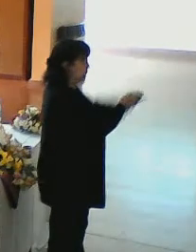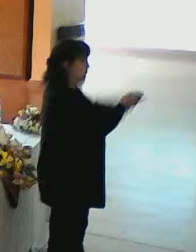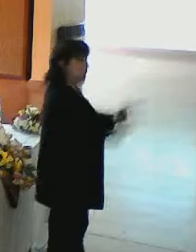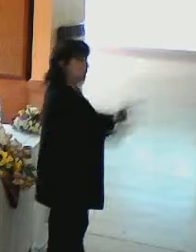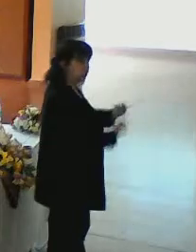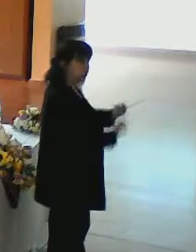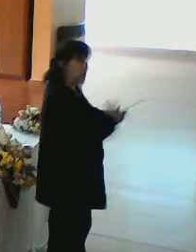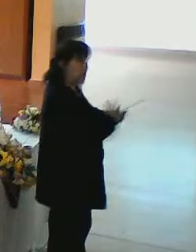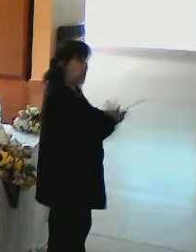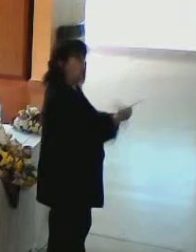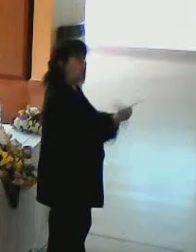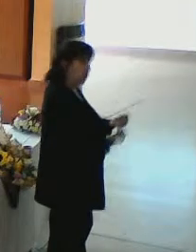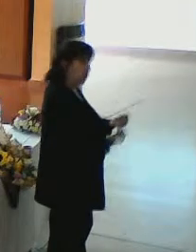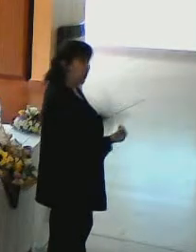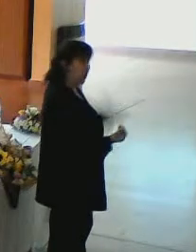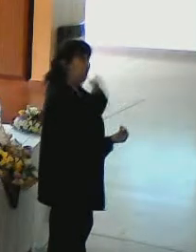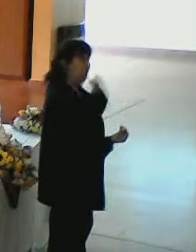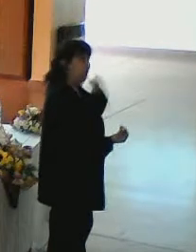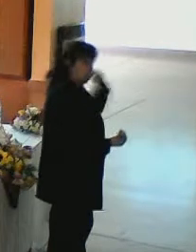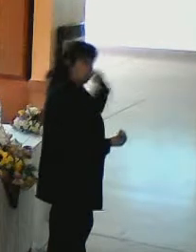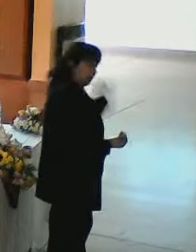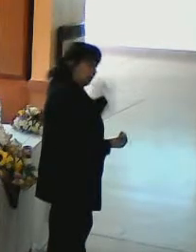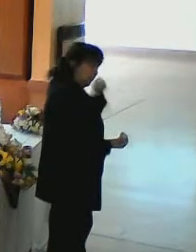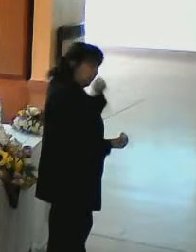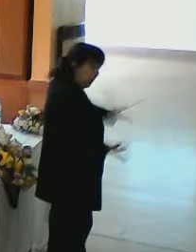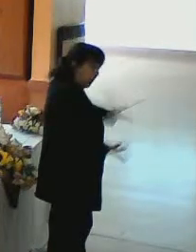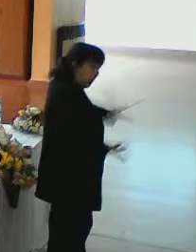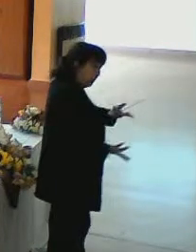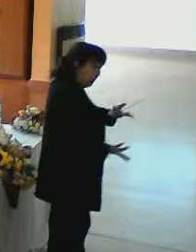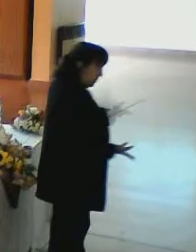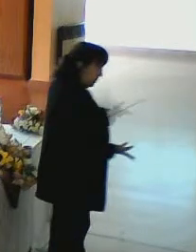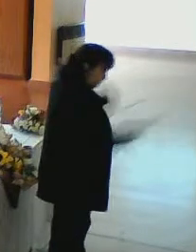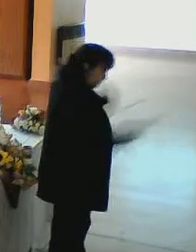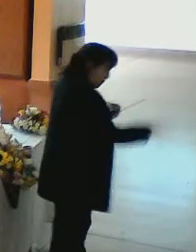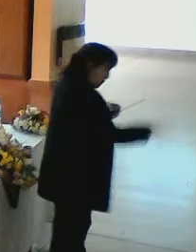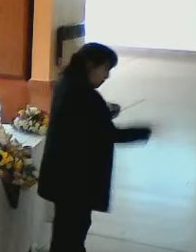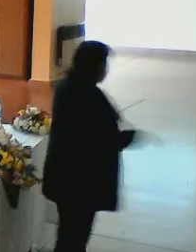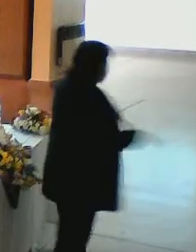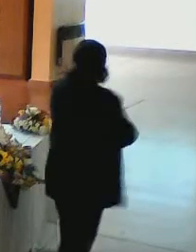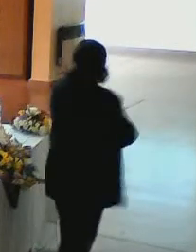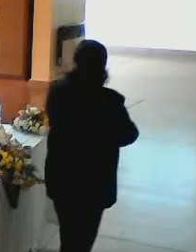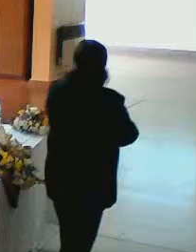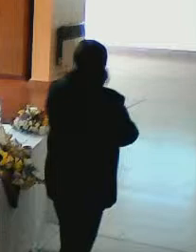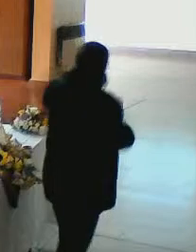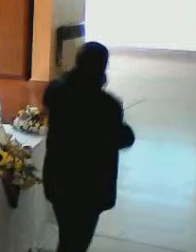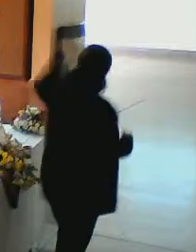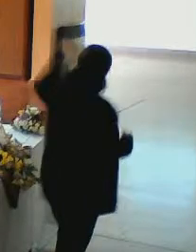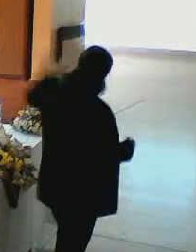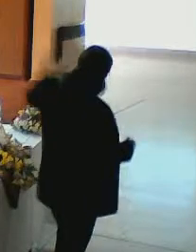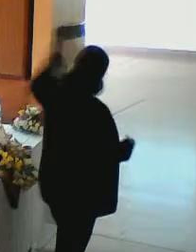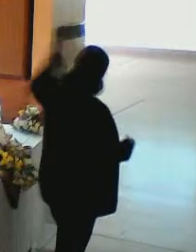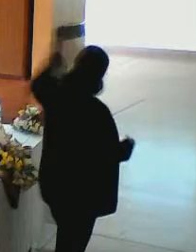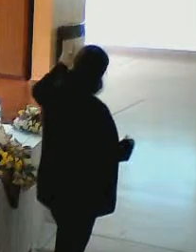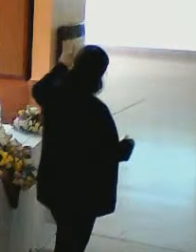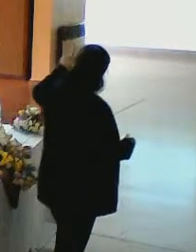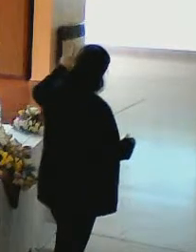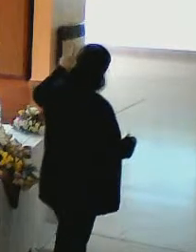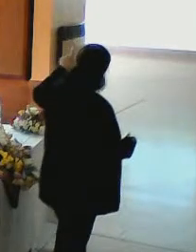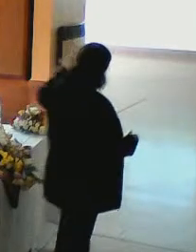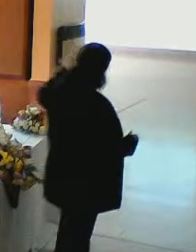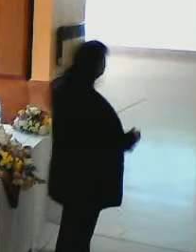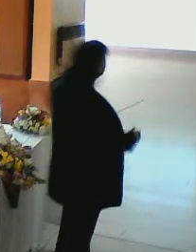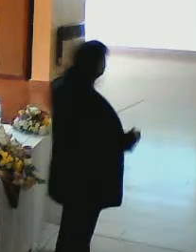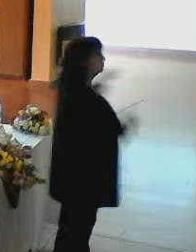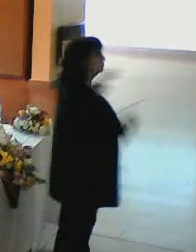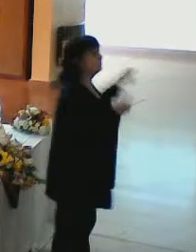Bueno, en cuanto a la evaluación los objetivos de la evaluación del niño, vamos a tratar de definir el problema, vamos a